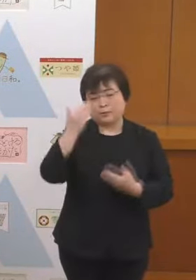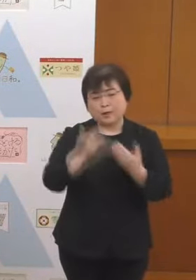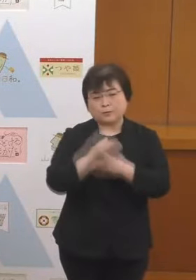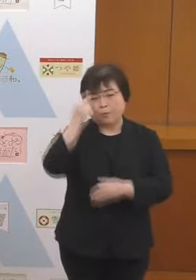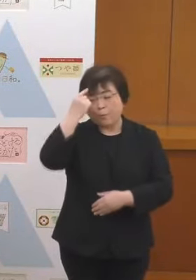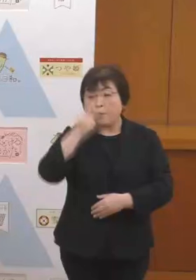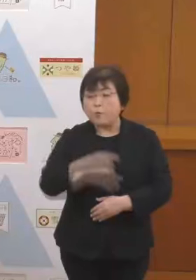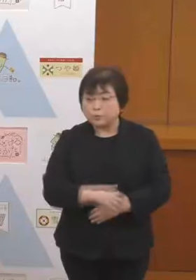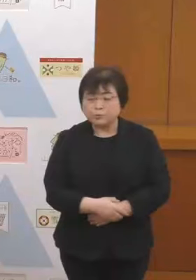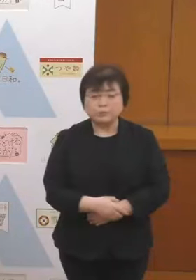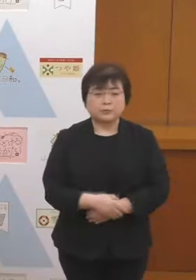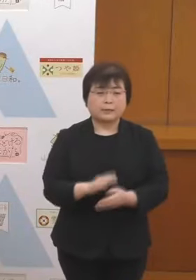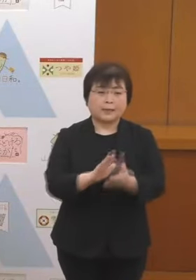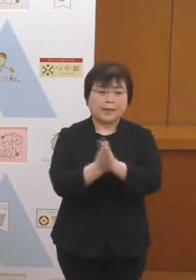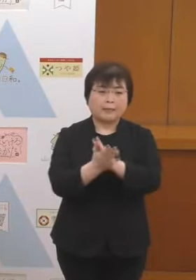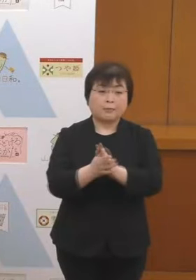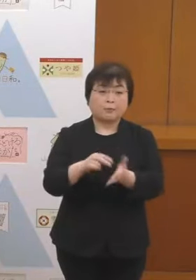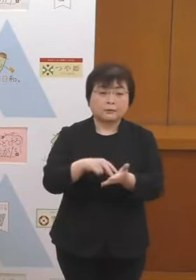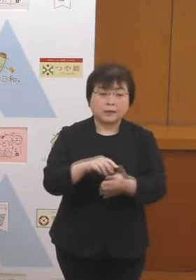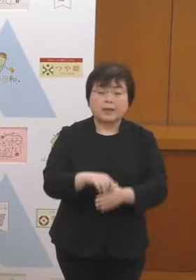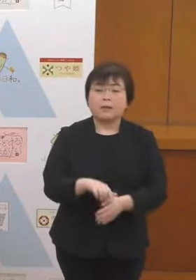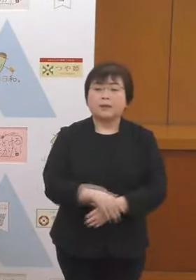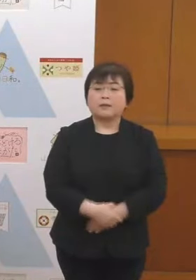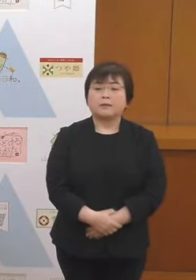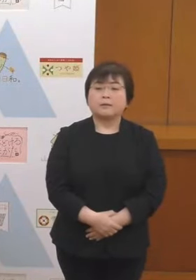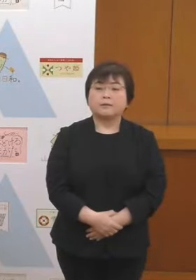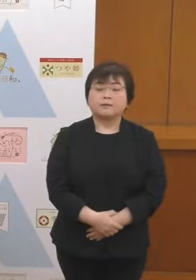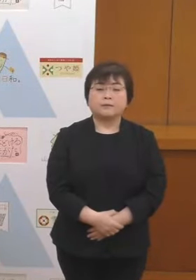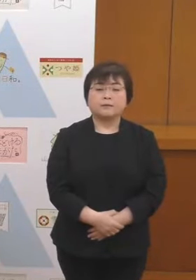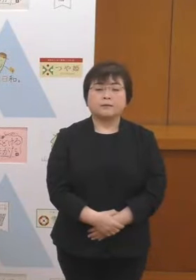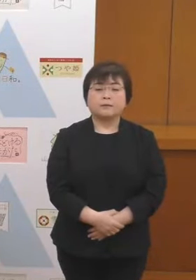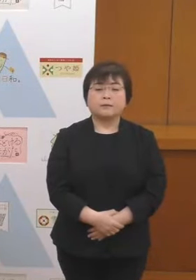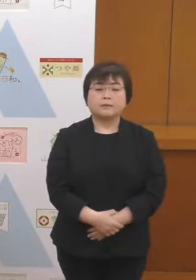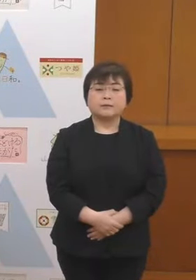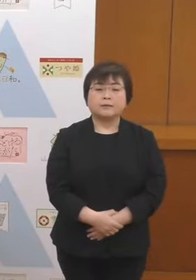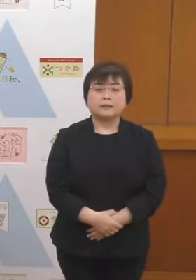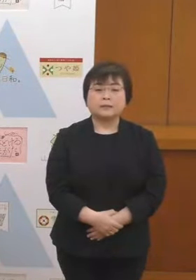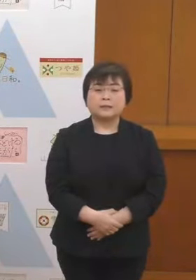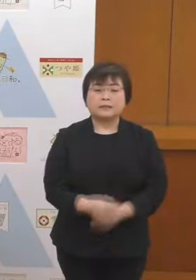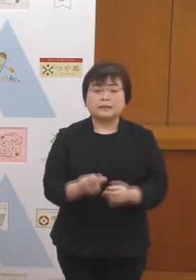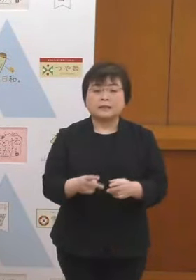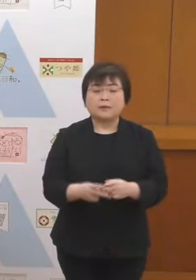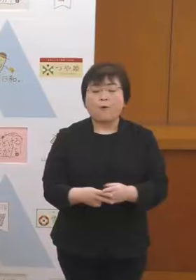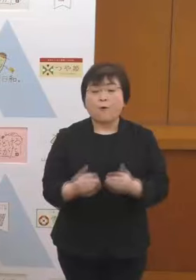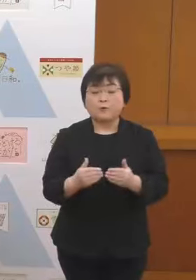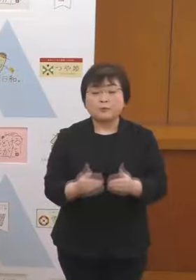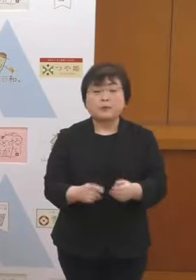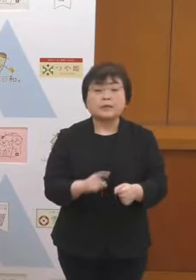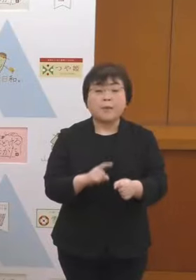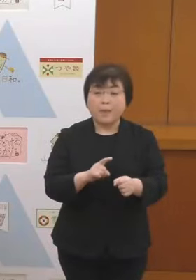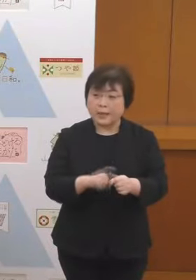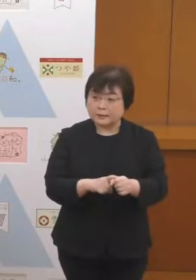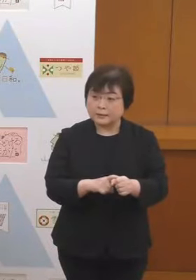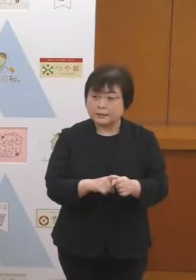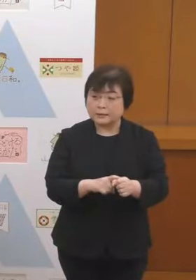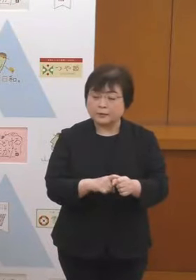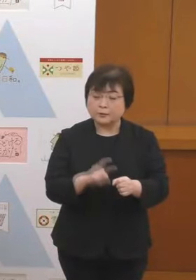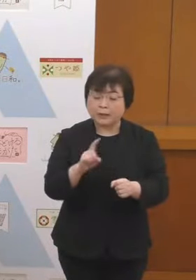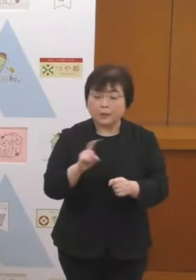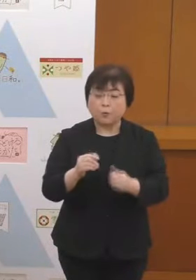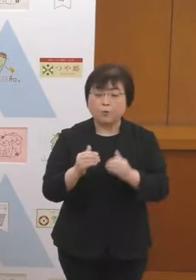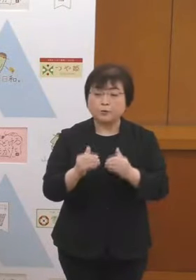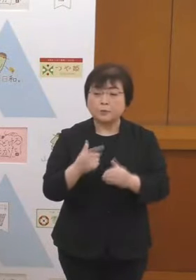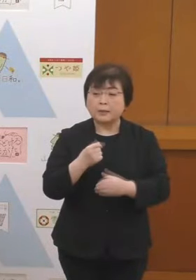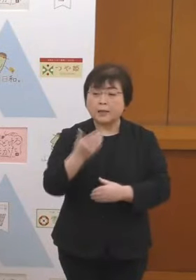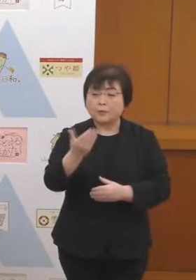あのはいまあの事業を促進するためにこうどのようにあの進めていきたいかという